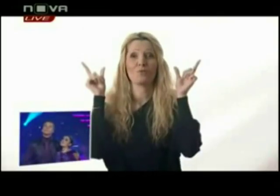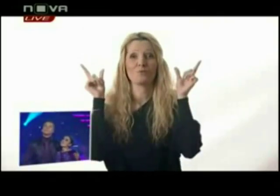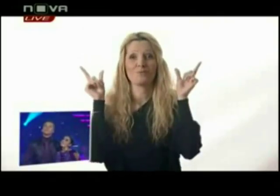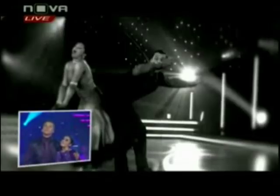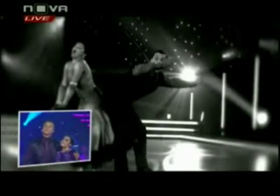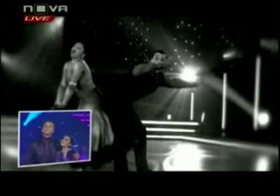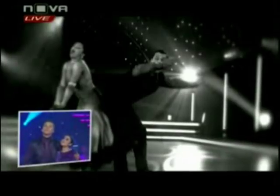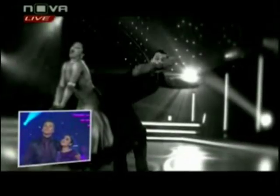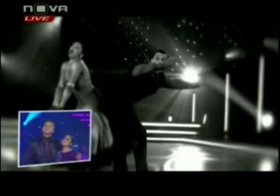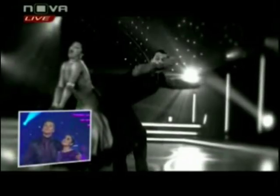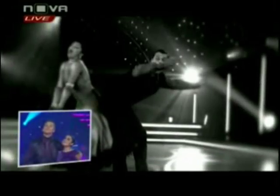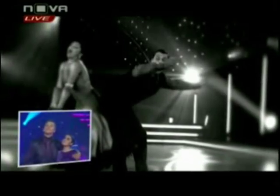невероятно.